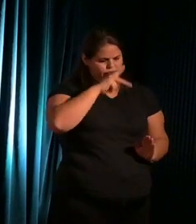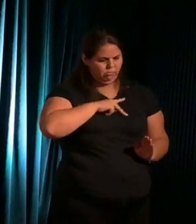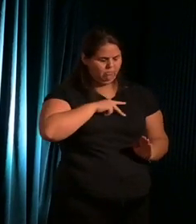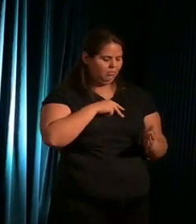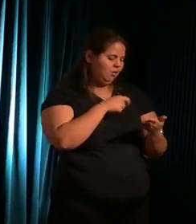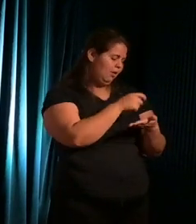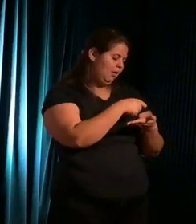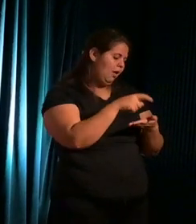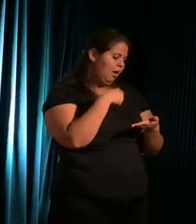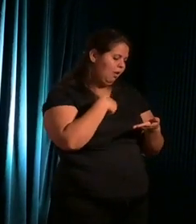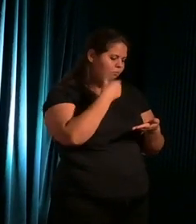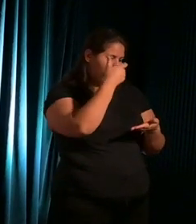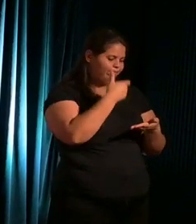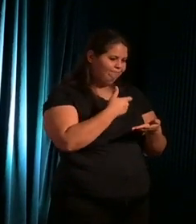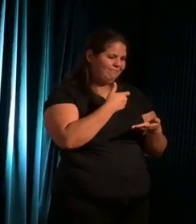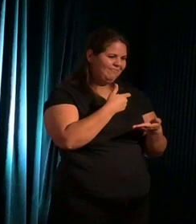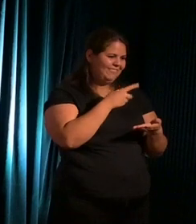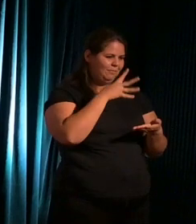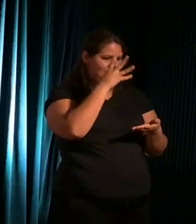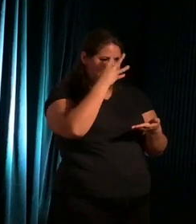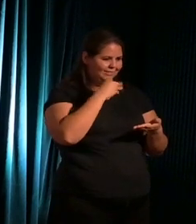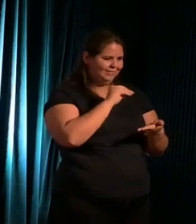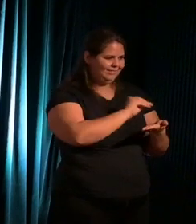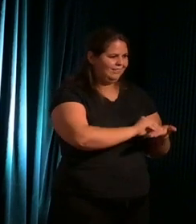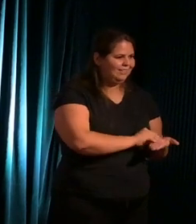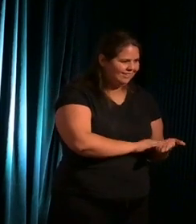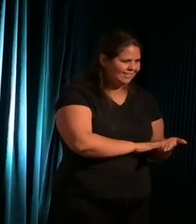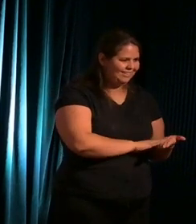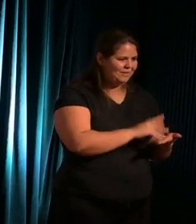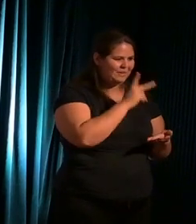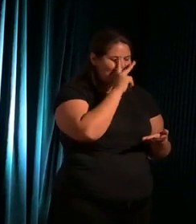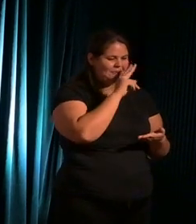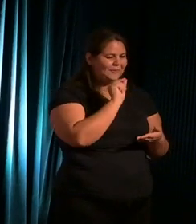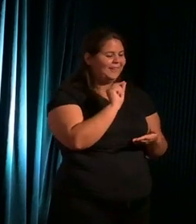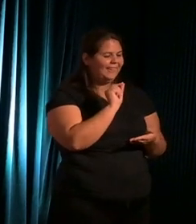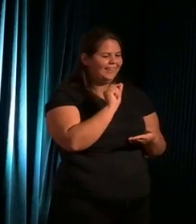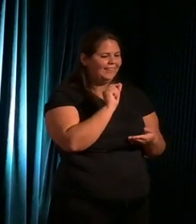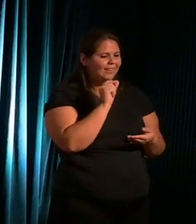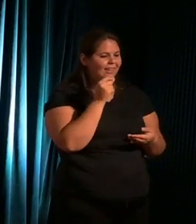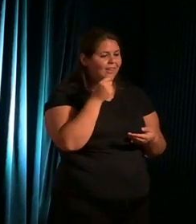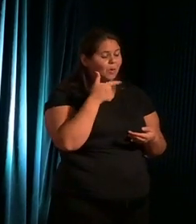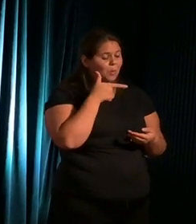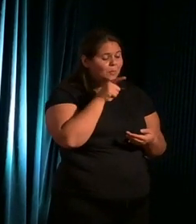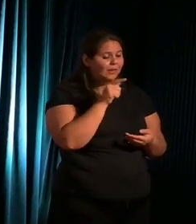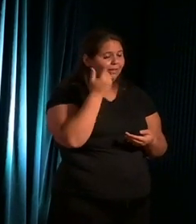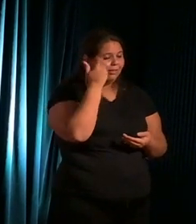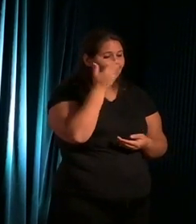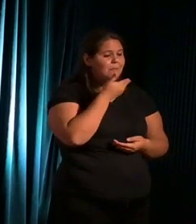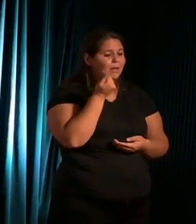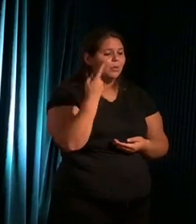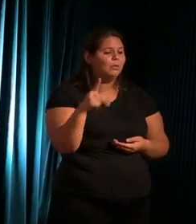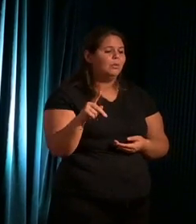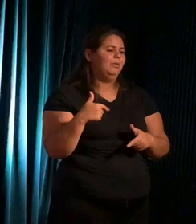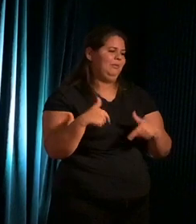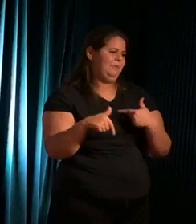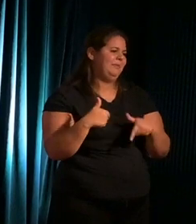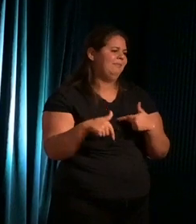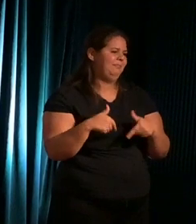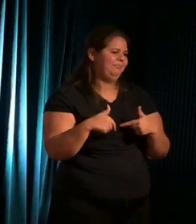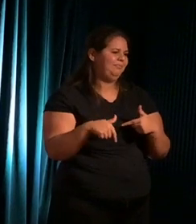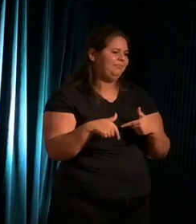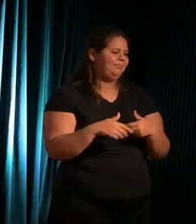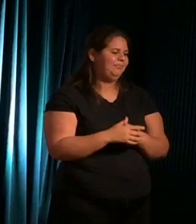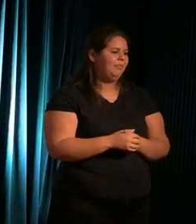nesse texto, que é fundamental, né, que cria um caminho, né, para a compreensão do seu trabalho. Né. Enfim,